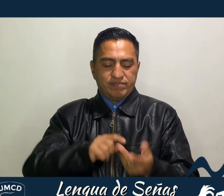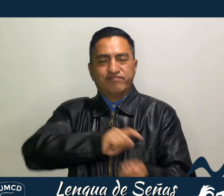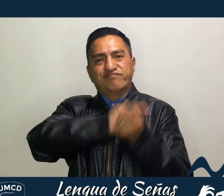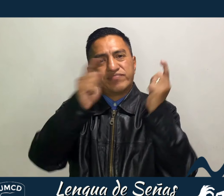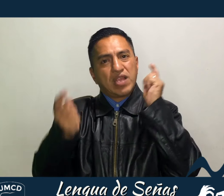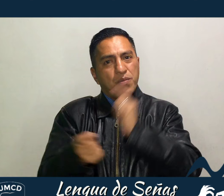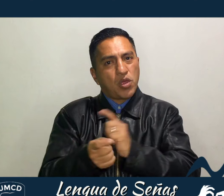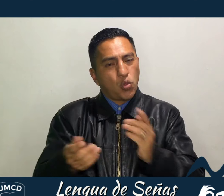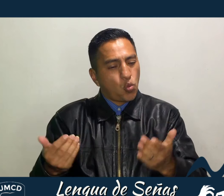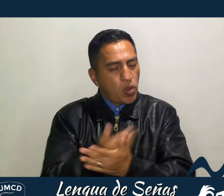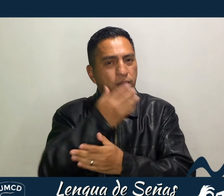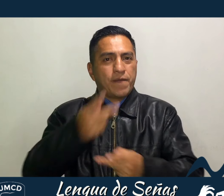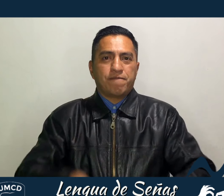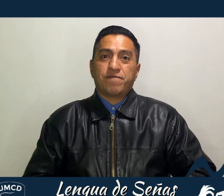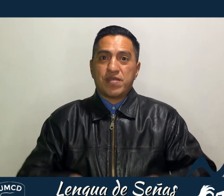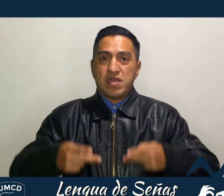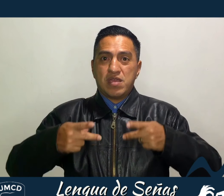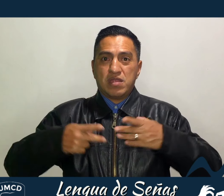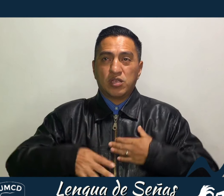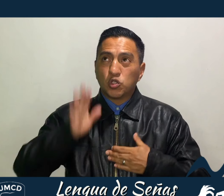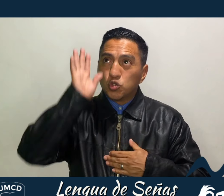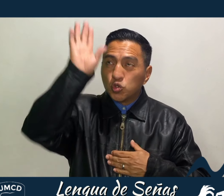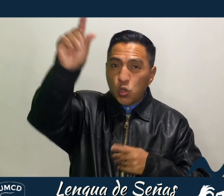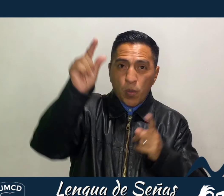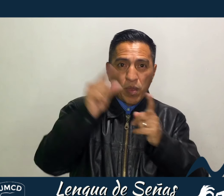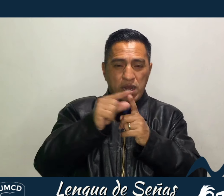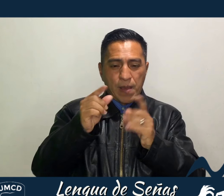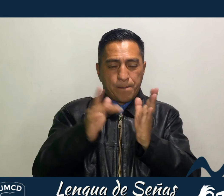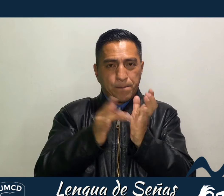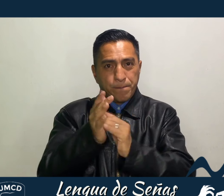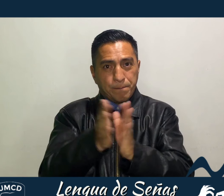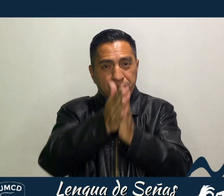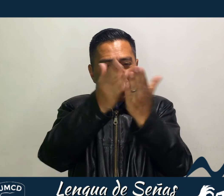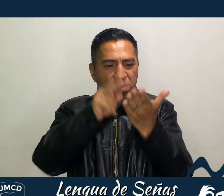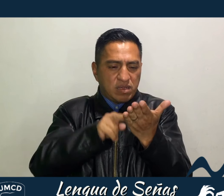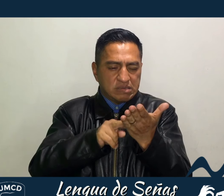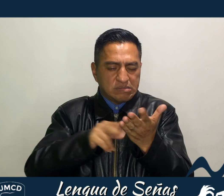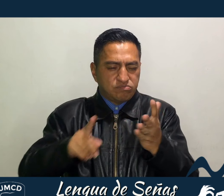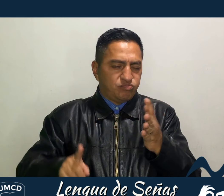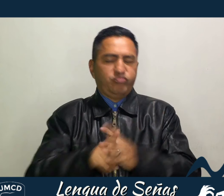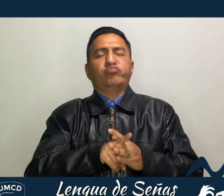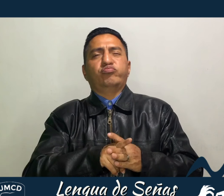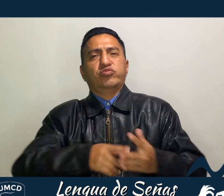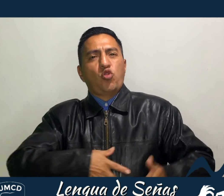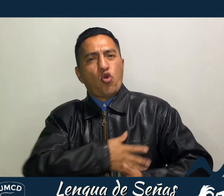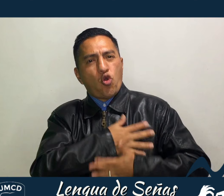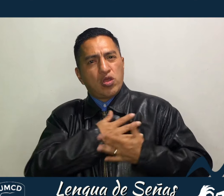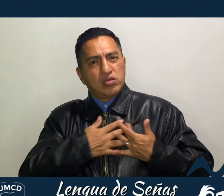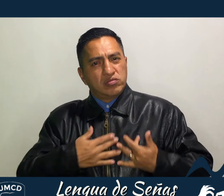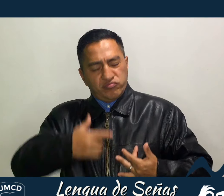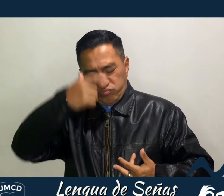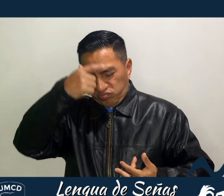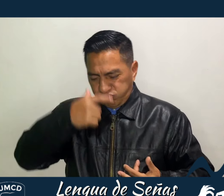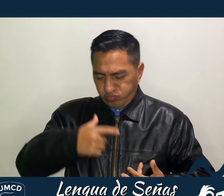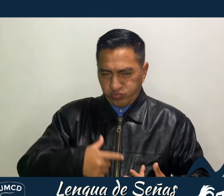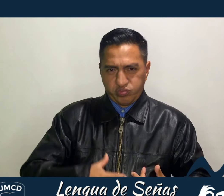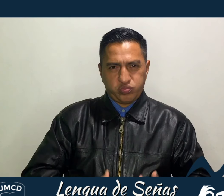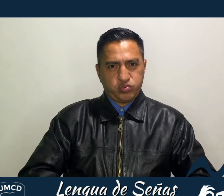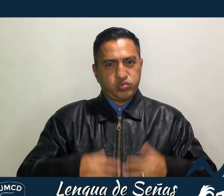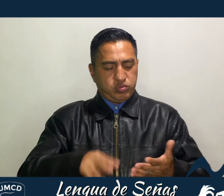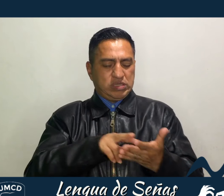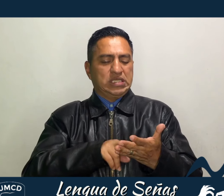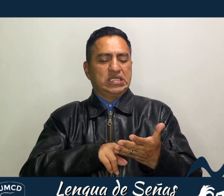una nueva forma de vida. Pues ella es la única que logra penetrar hasta lo más profundo de nuestro ser